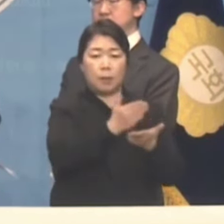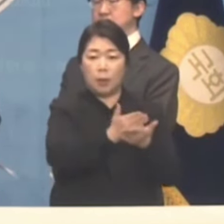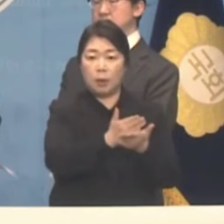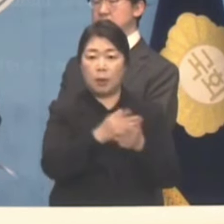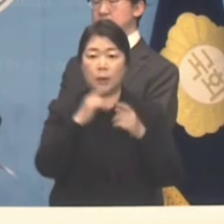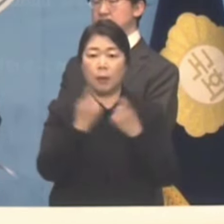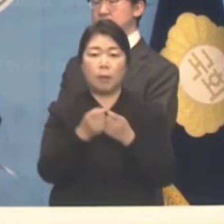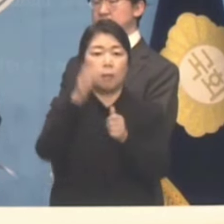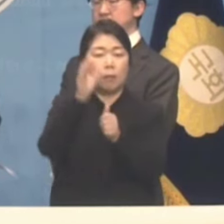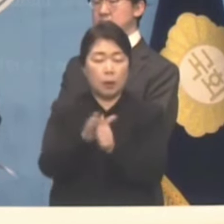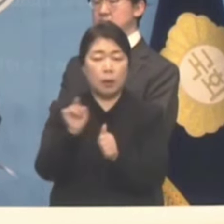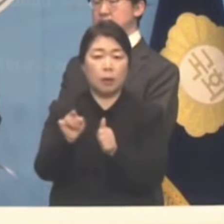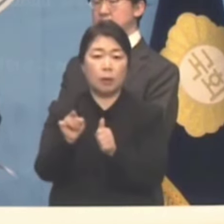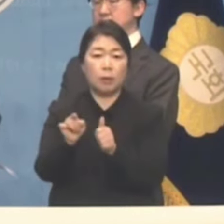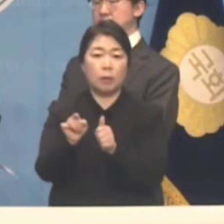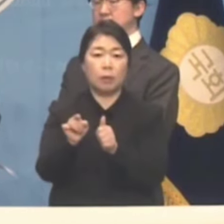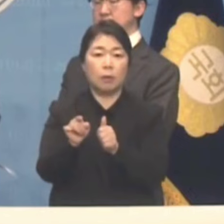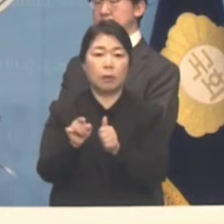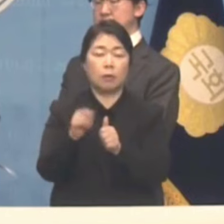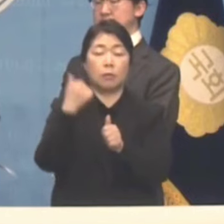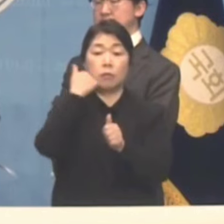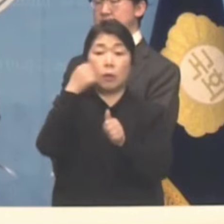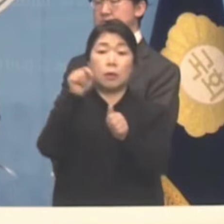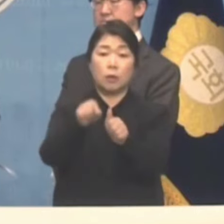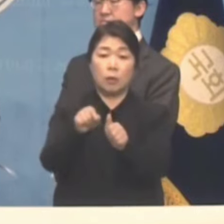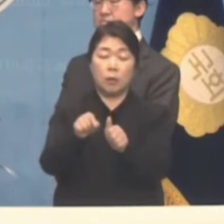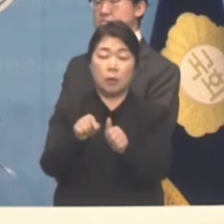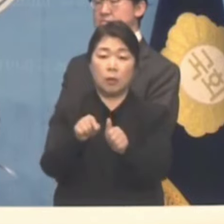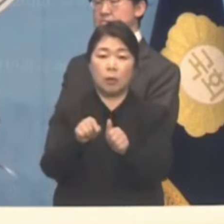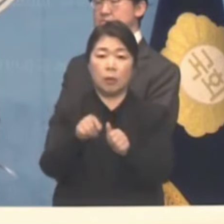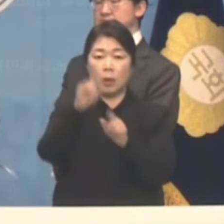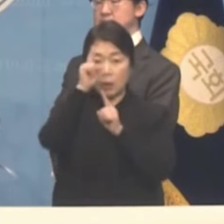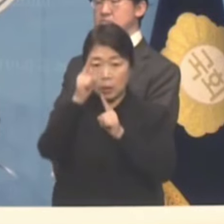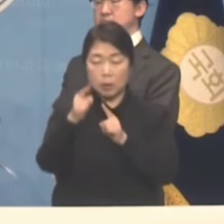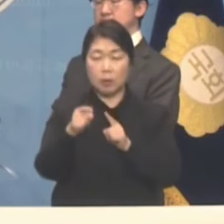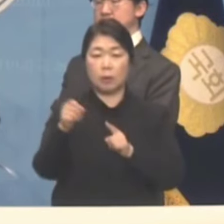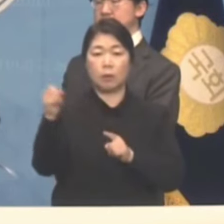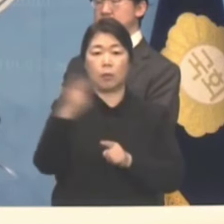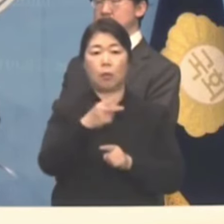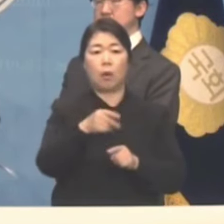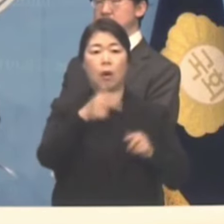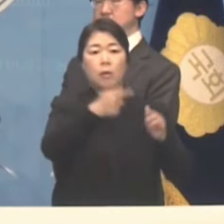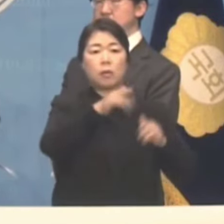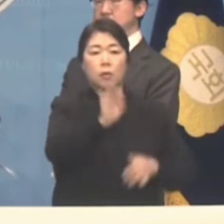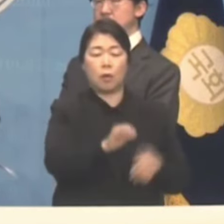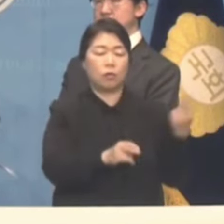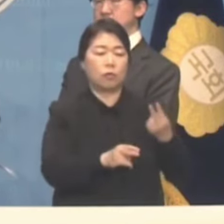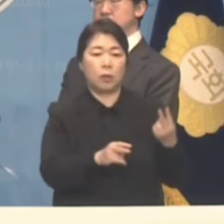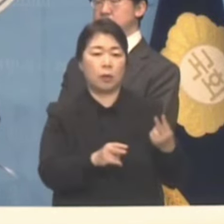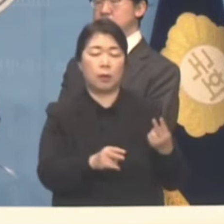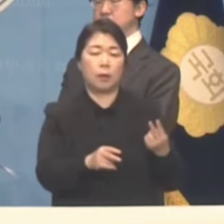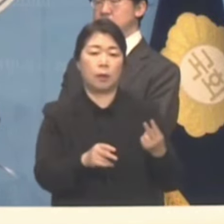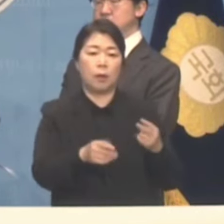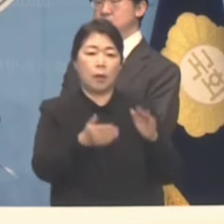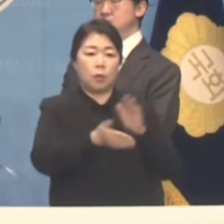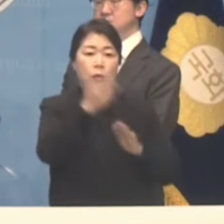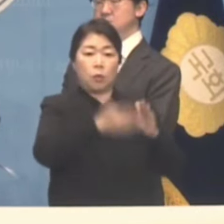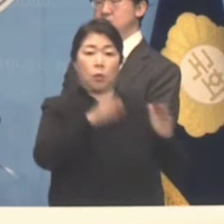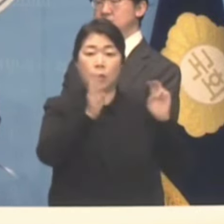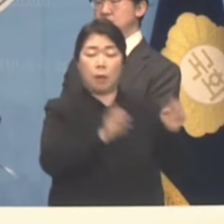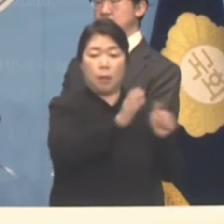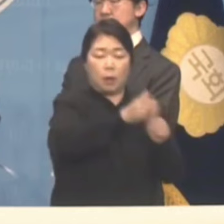그리고 정진상 이니다 공무원들도 이것을 법정에서 증언하고 있습니다